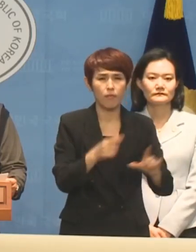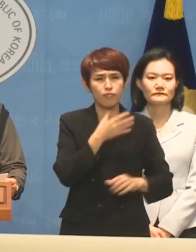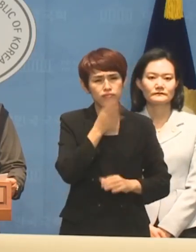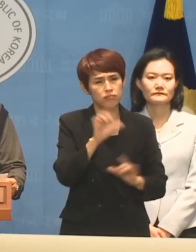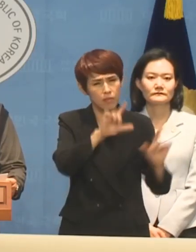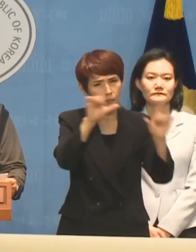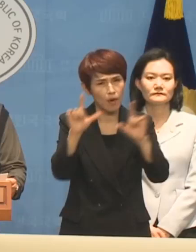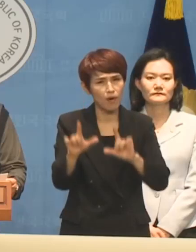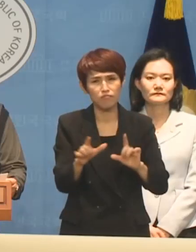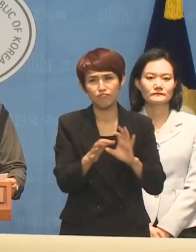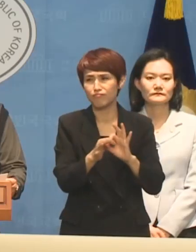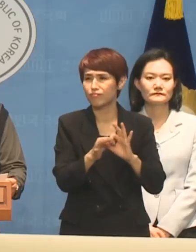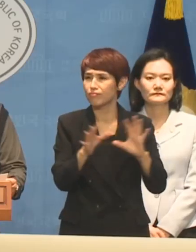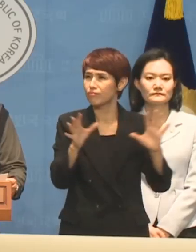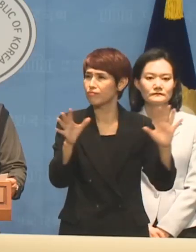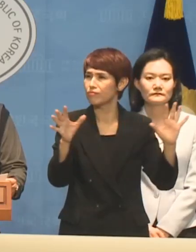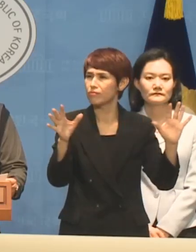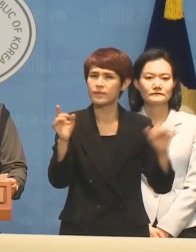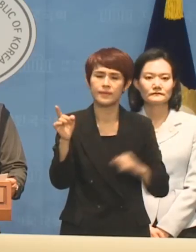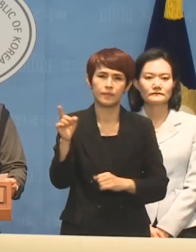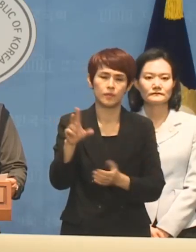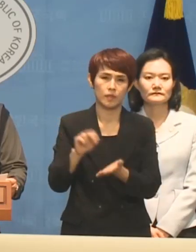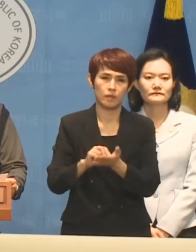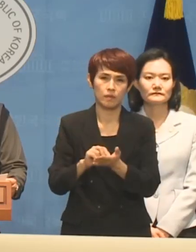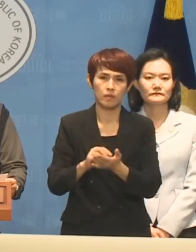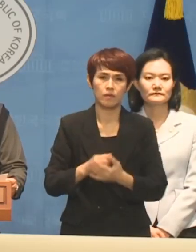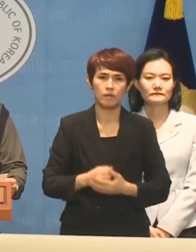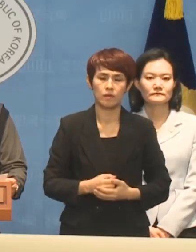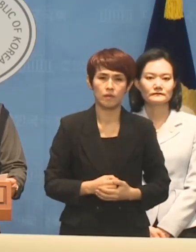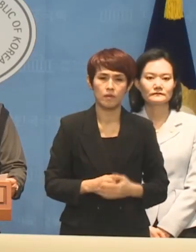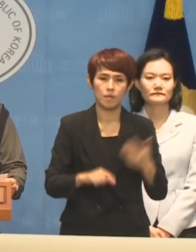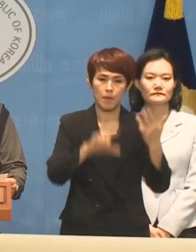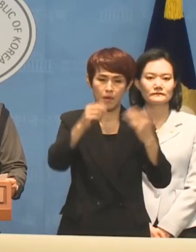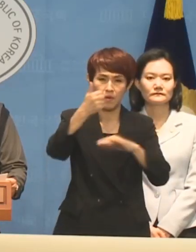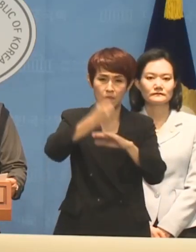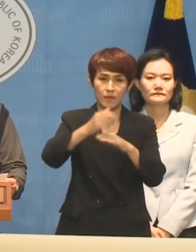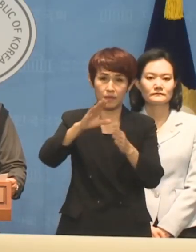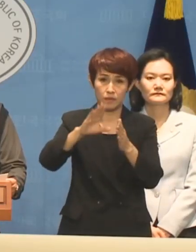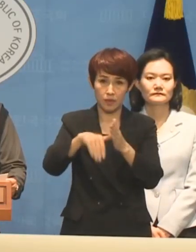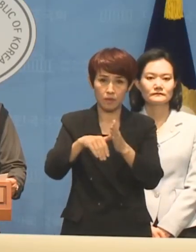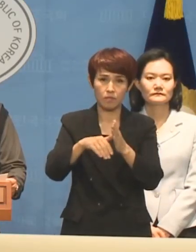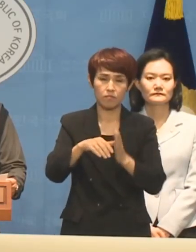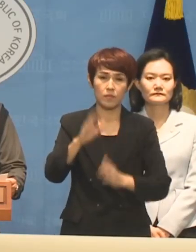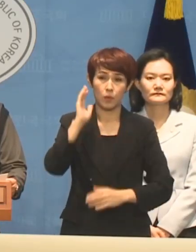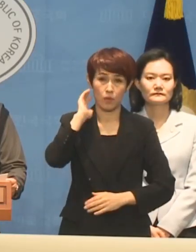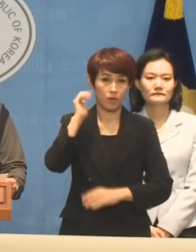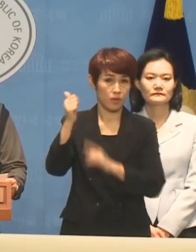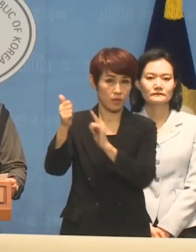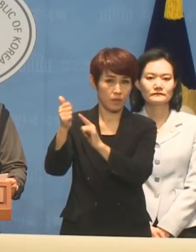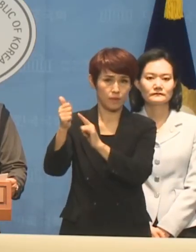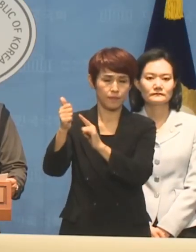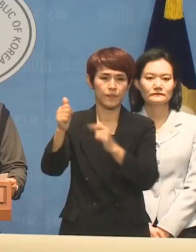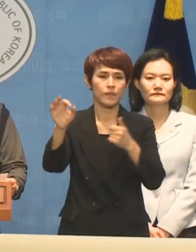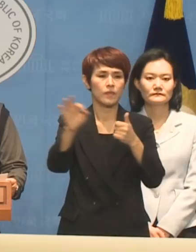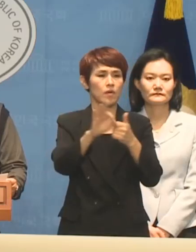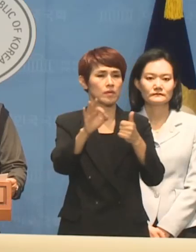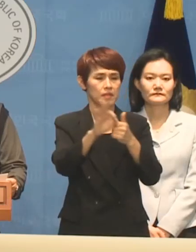노후는 아랑곳하지 않았습니다. 작년 8월 말에는 대통령이 나서서